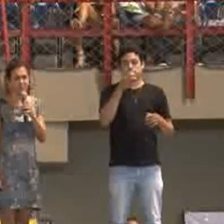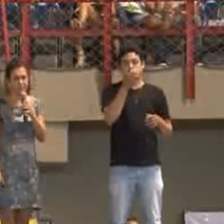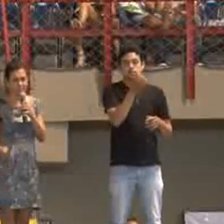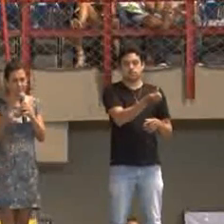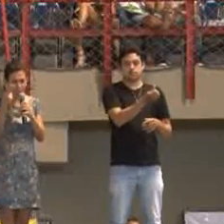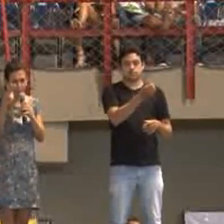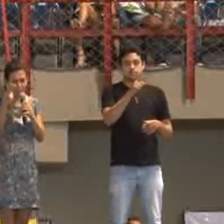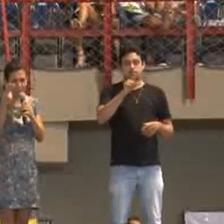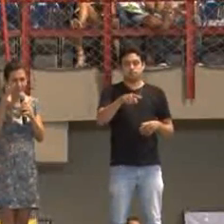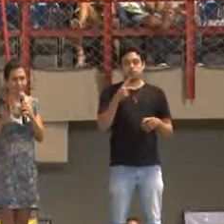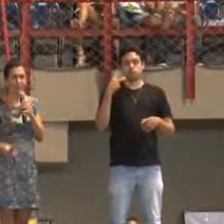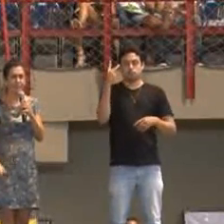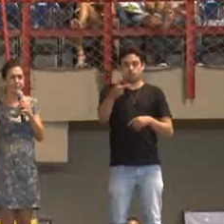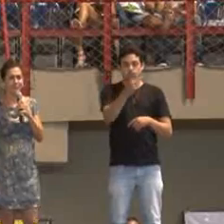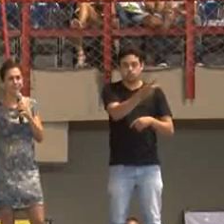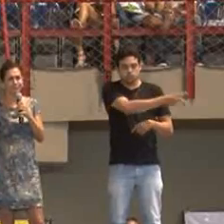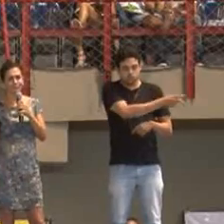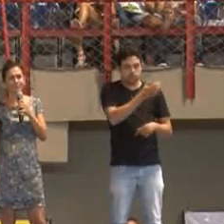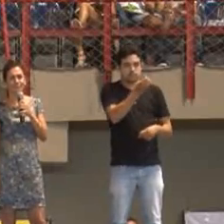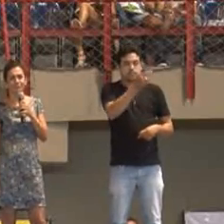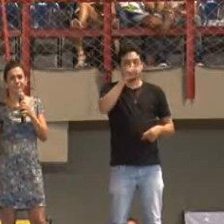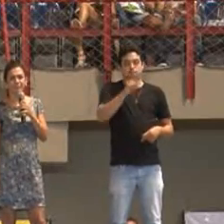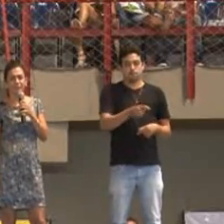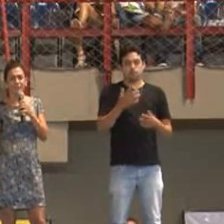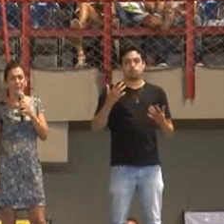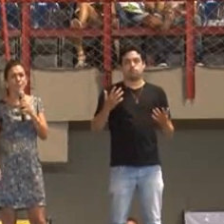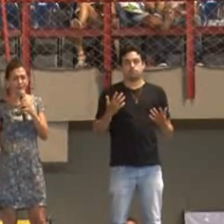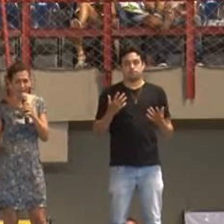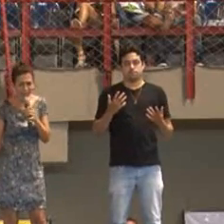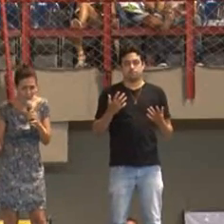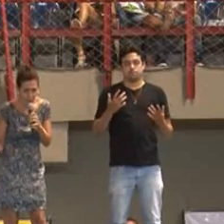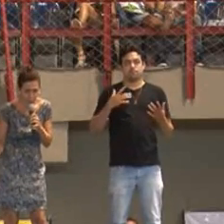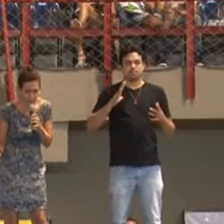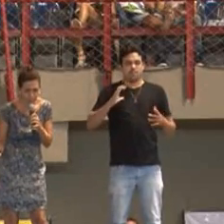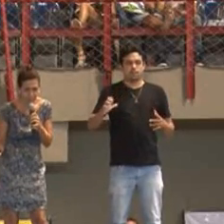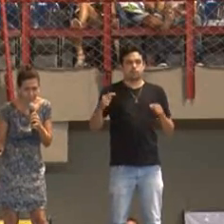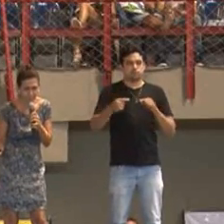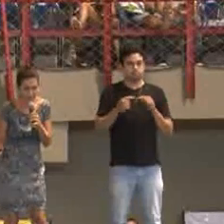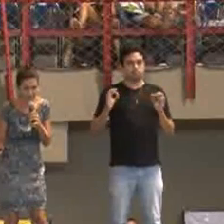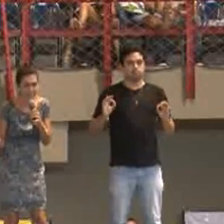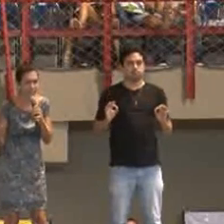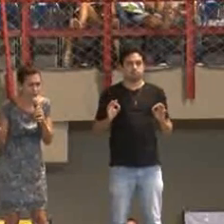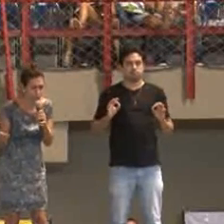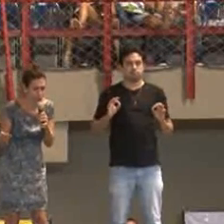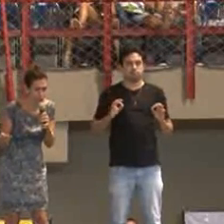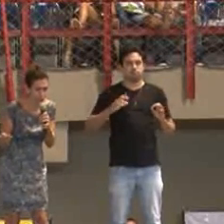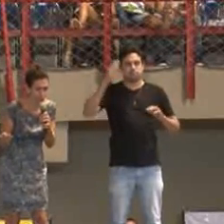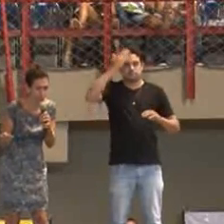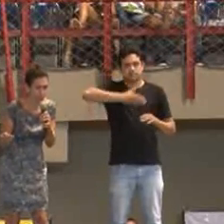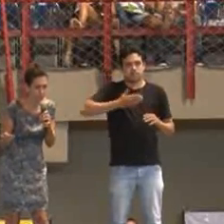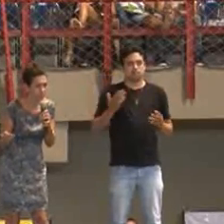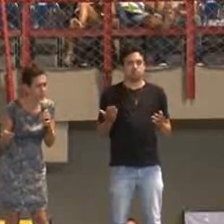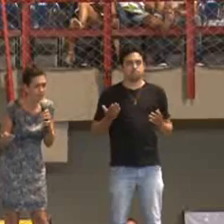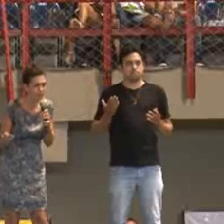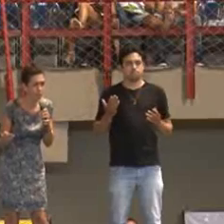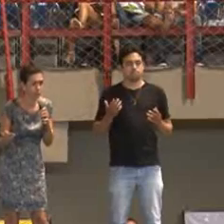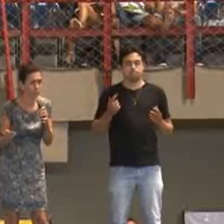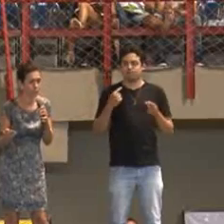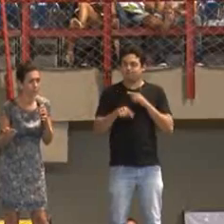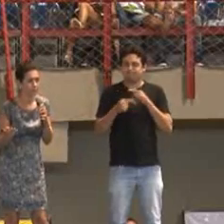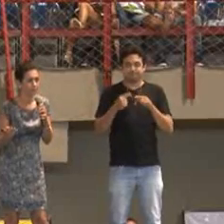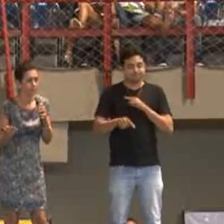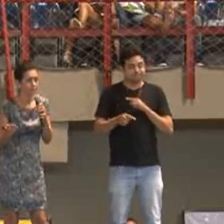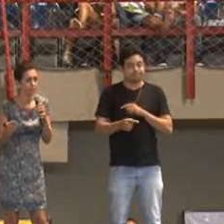6.000, né? Vocês recebem 2, é? Olha aí. Isso é ético? Isso é justo?